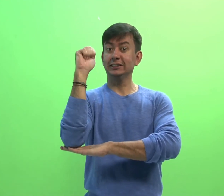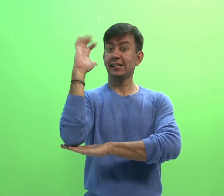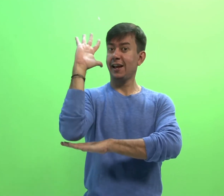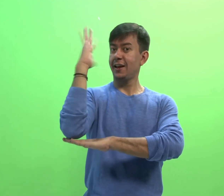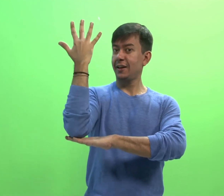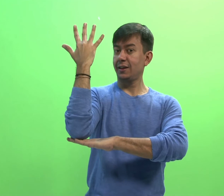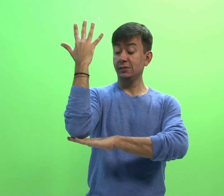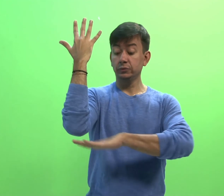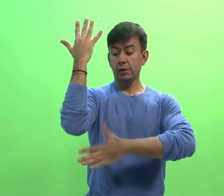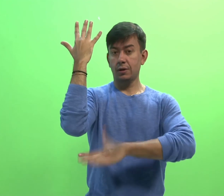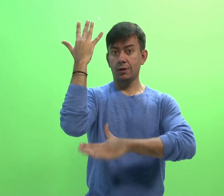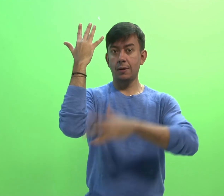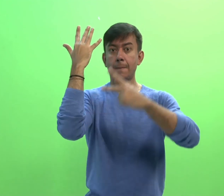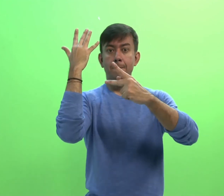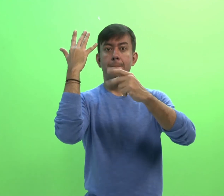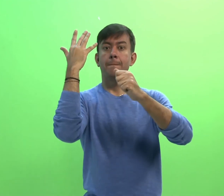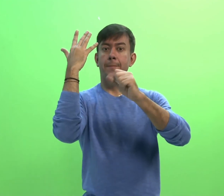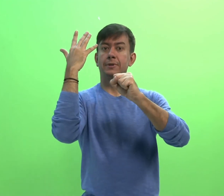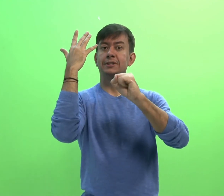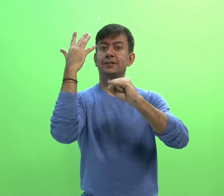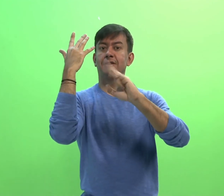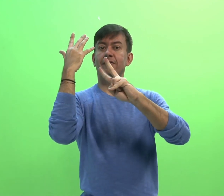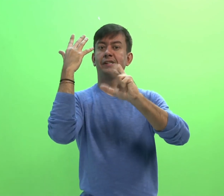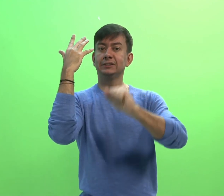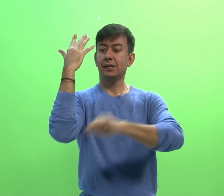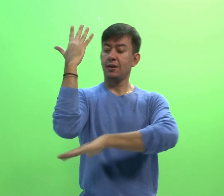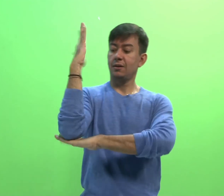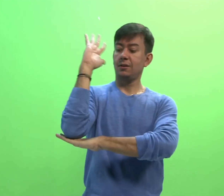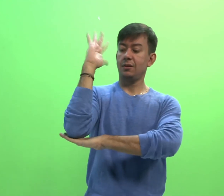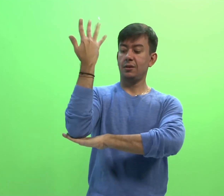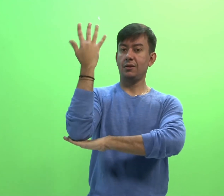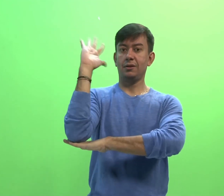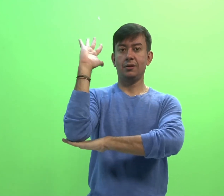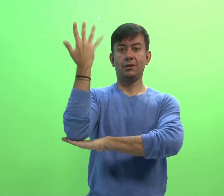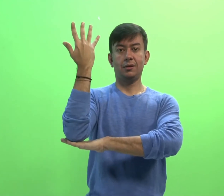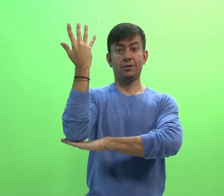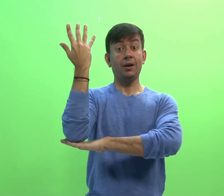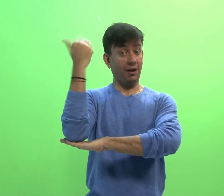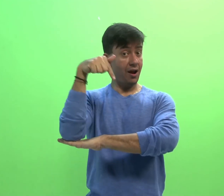e a parte superior, que vai ser a árvore, será ativa.